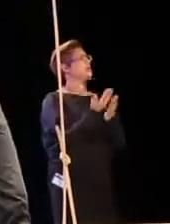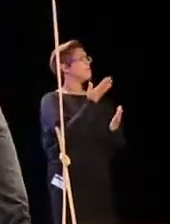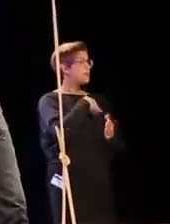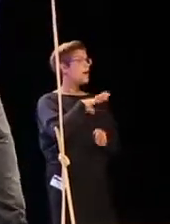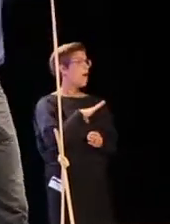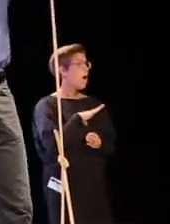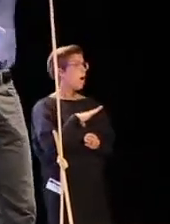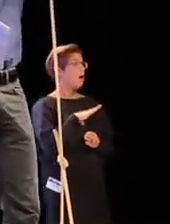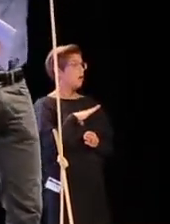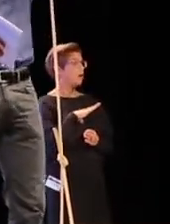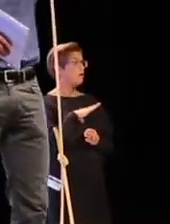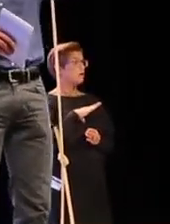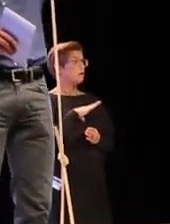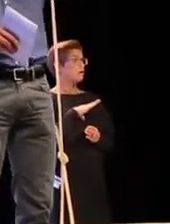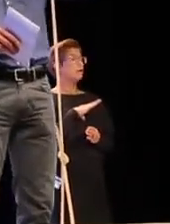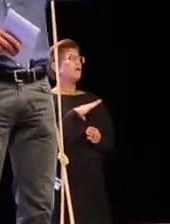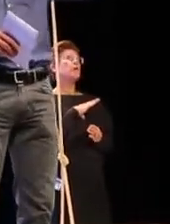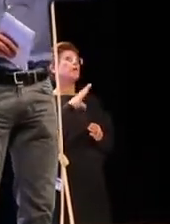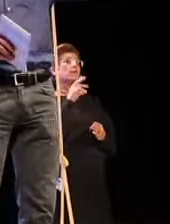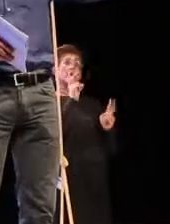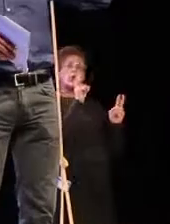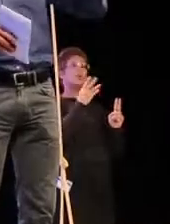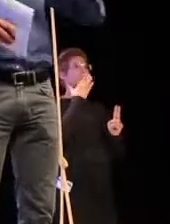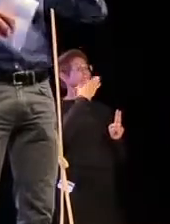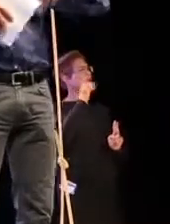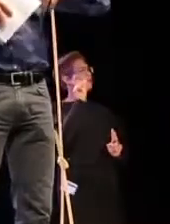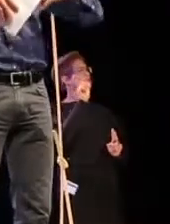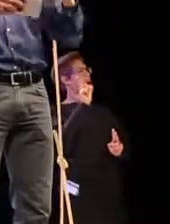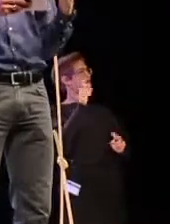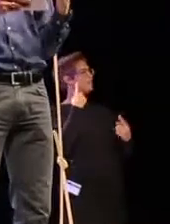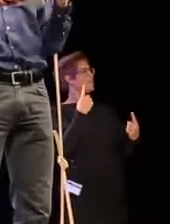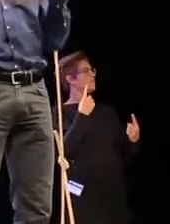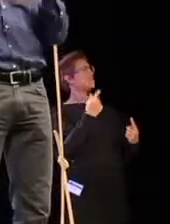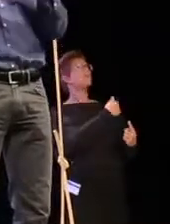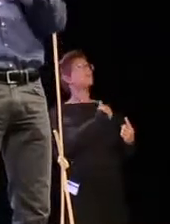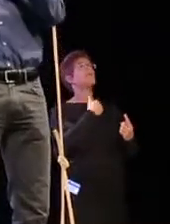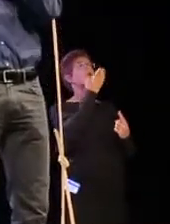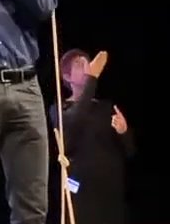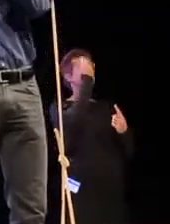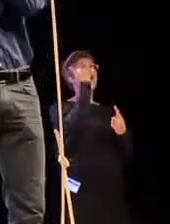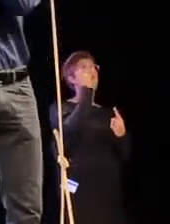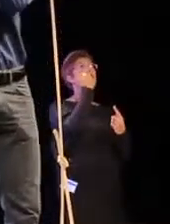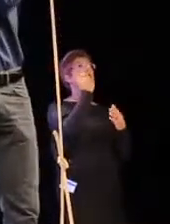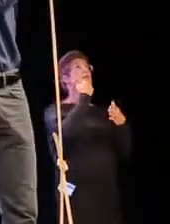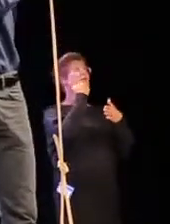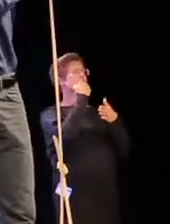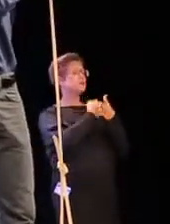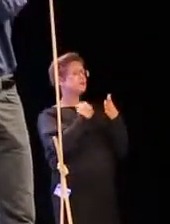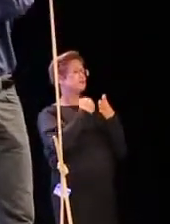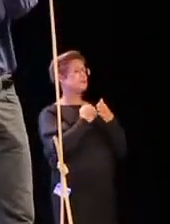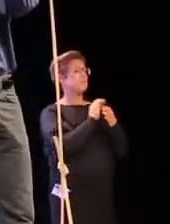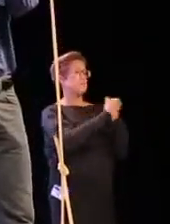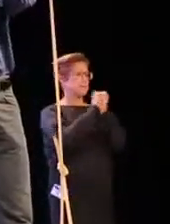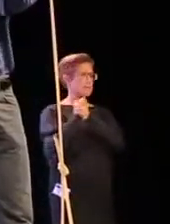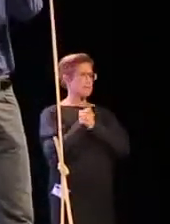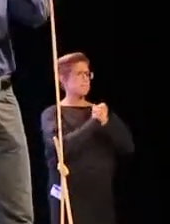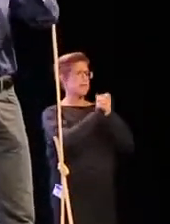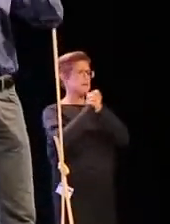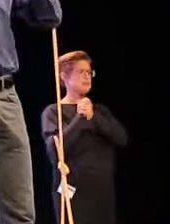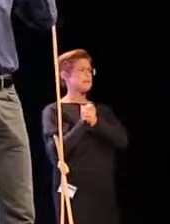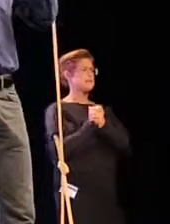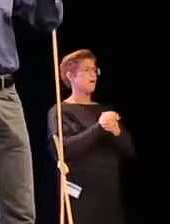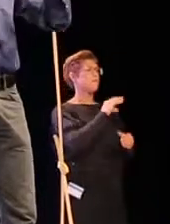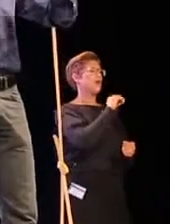liksom får chans att konfigurera och kämpa med och jobba med allt från Stefan Löfven till